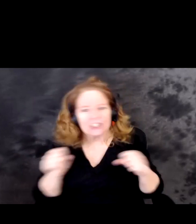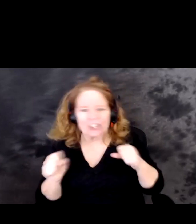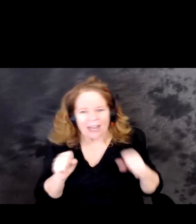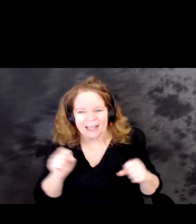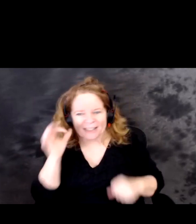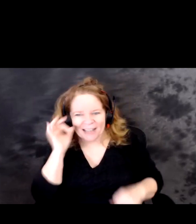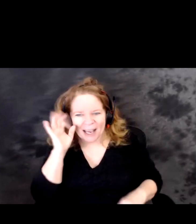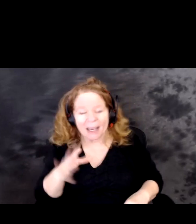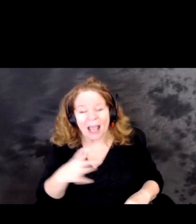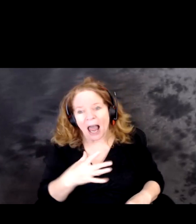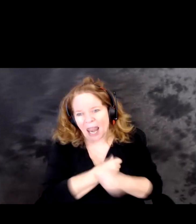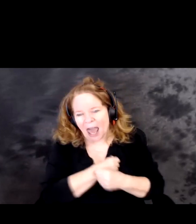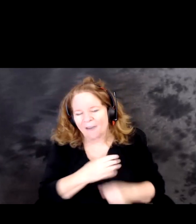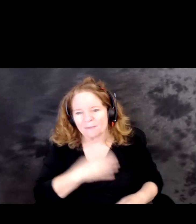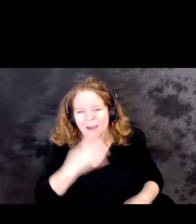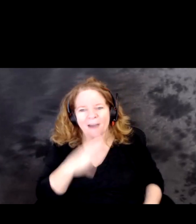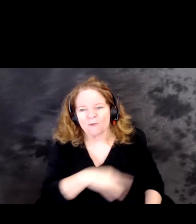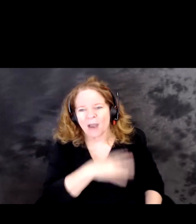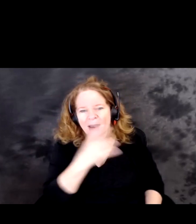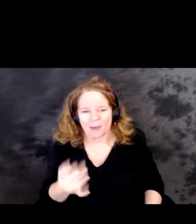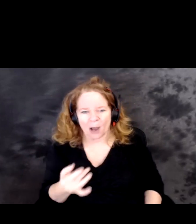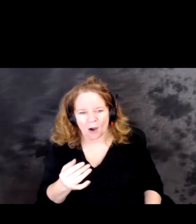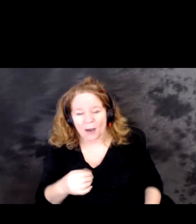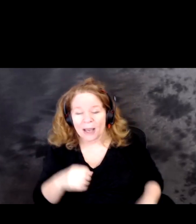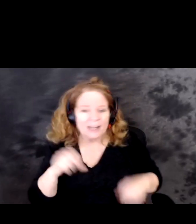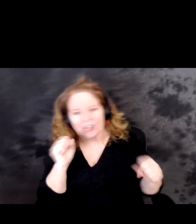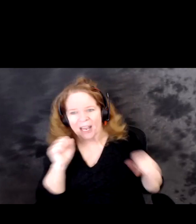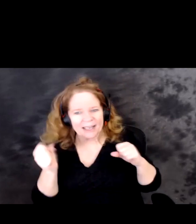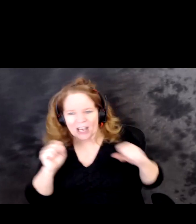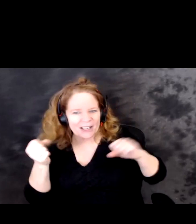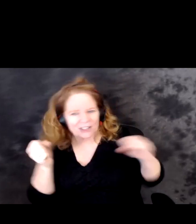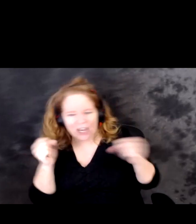Shake. A ella le encantan mis batidos de arco iris.